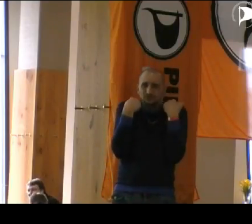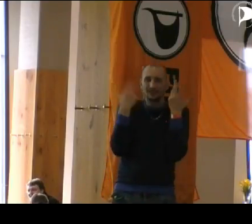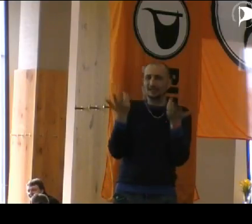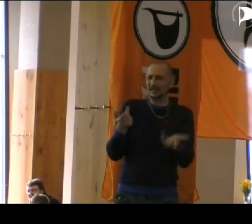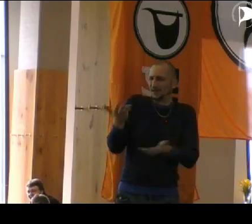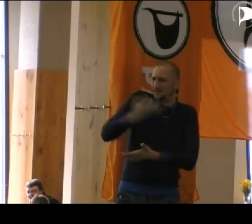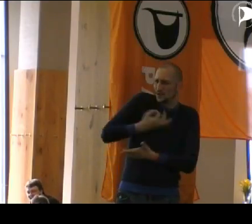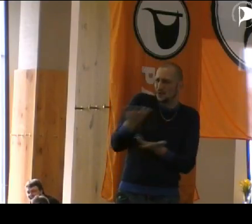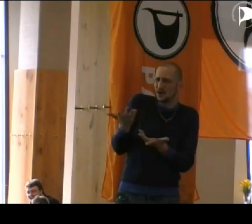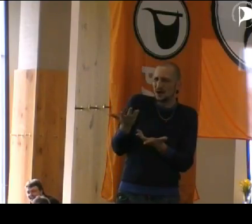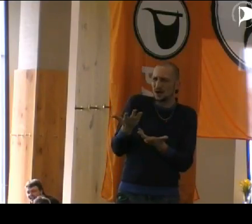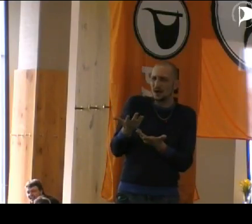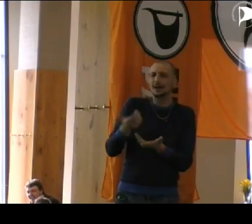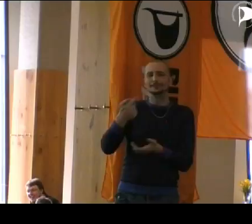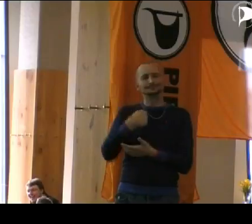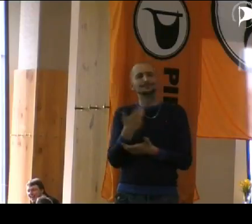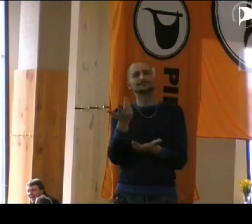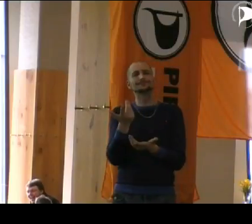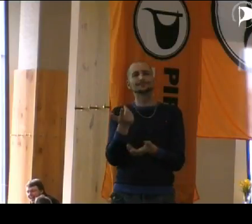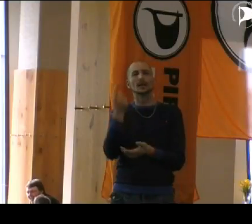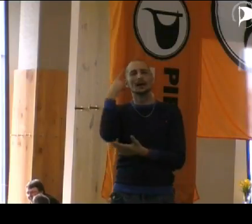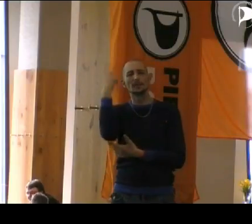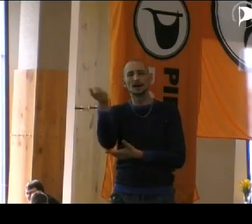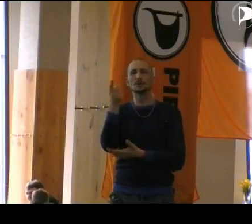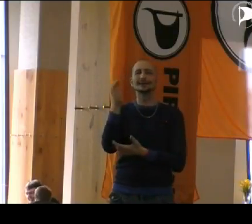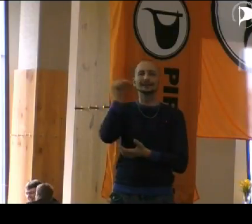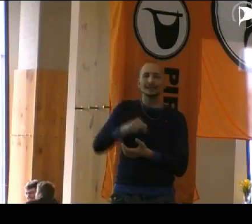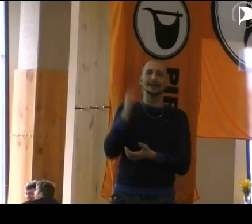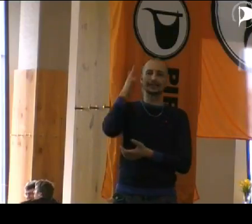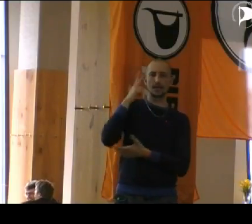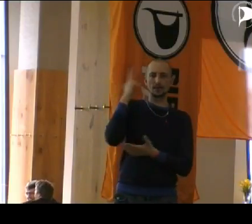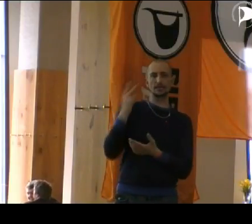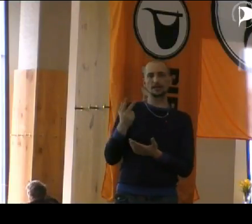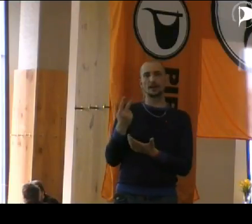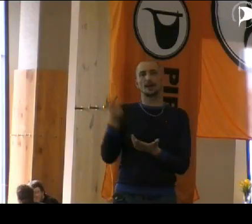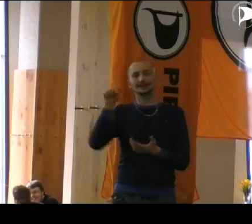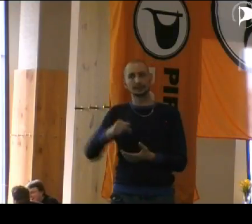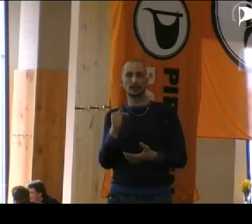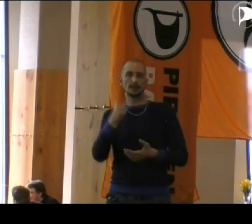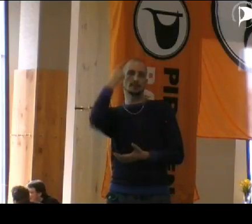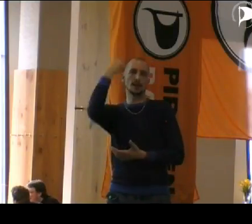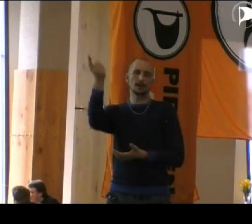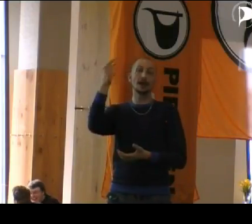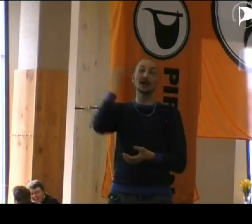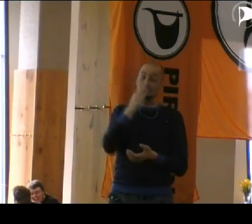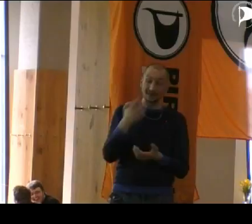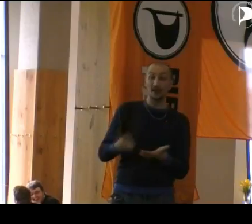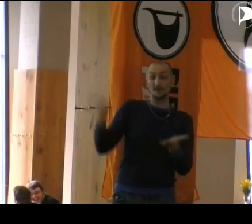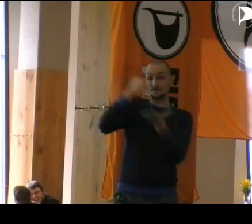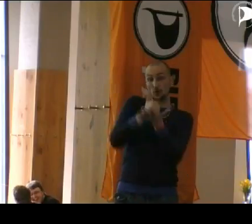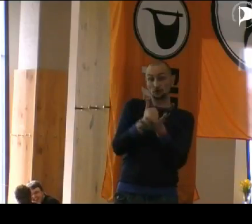schlüsselmärkten ein bisschen appellieren eine eine demokratieverständnis wenn man einen vorstand wählen